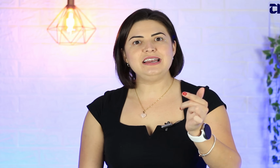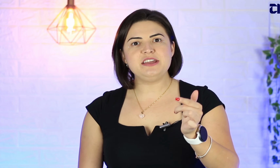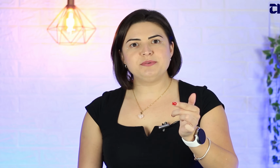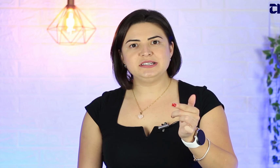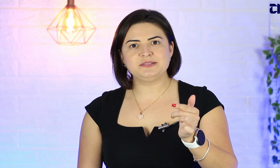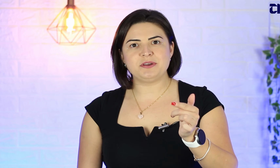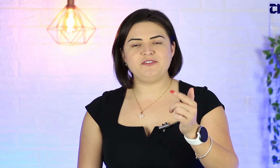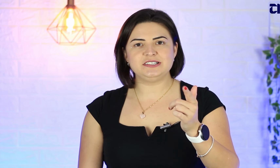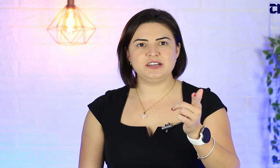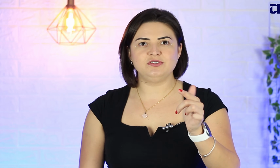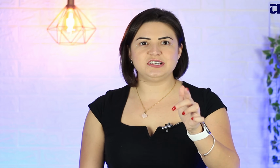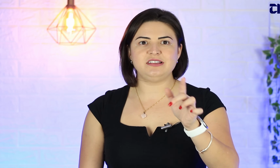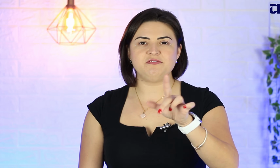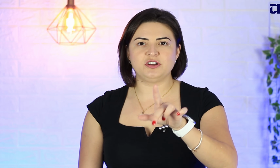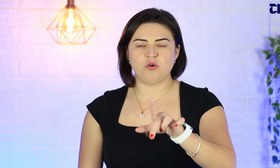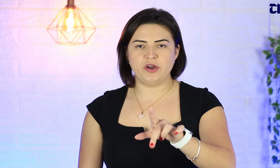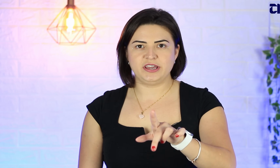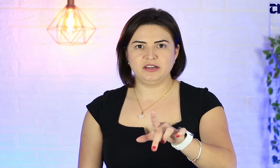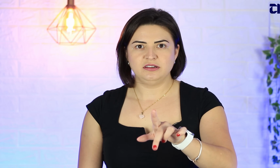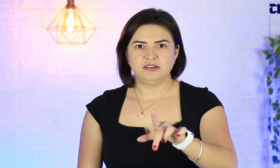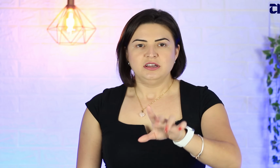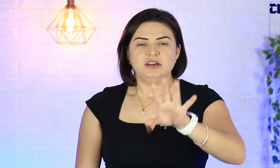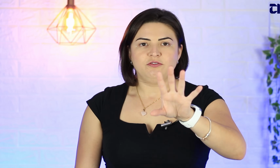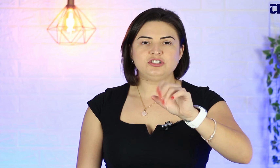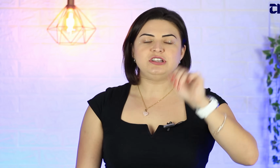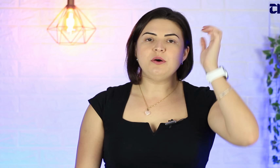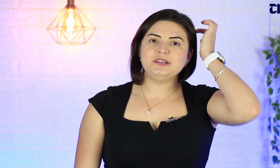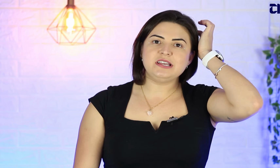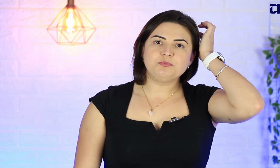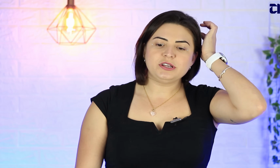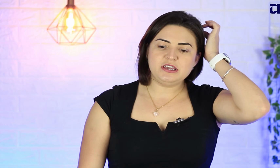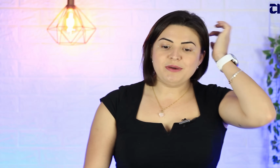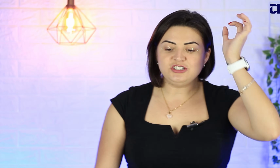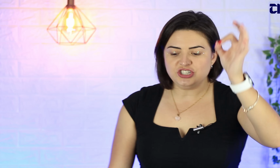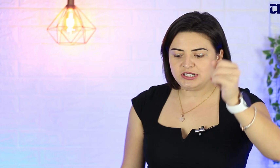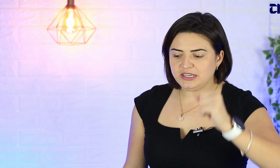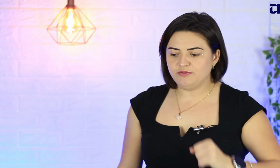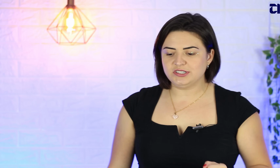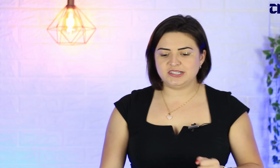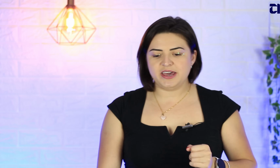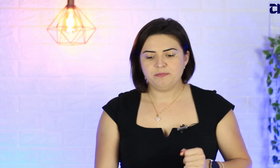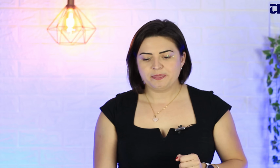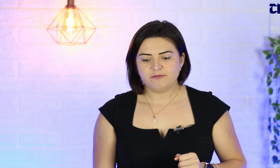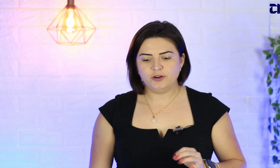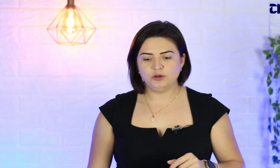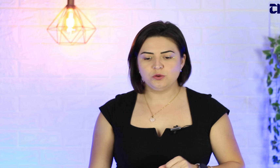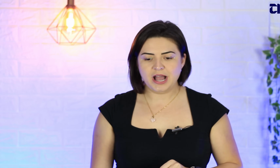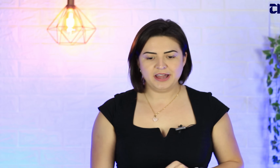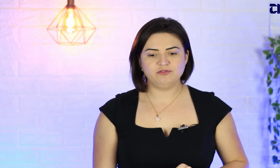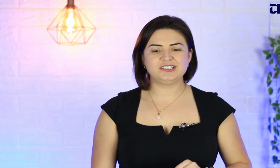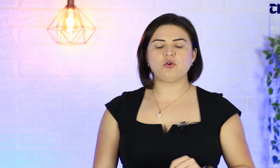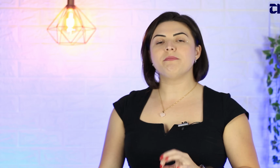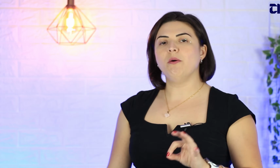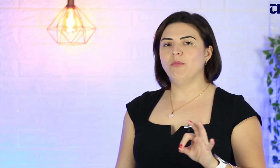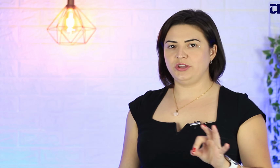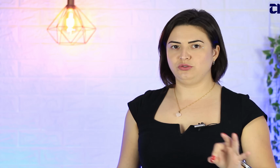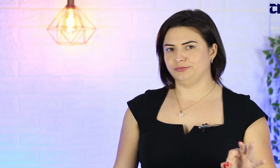na Libras, pra fazer, você tem vergonha? Vou te dar um exemplo aqui. Imagina que você foi num lugar e você comeu muito.